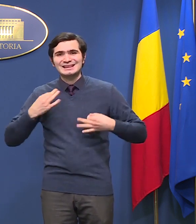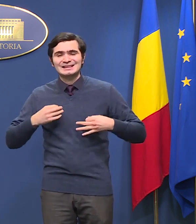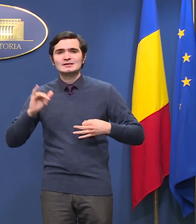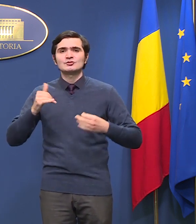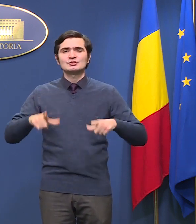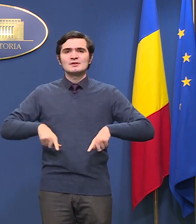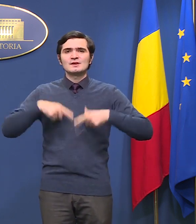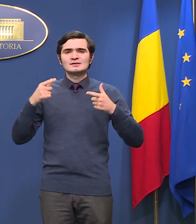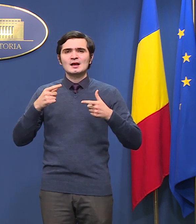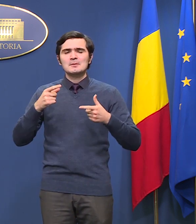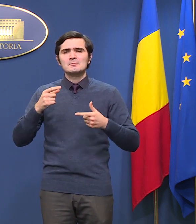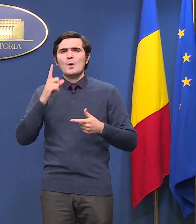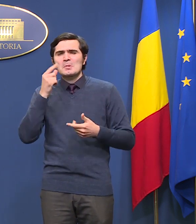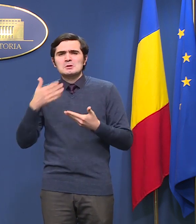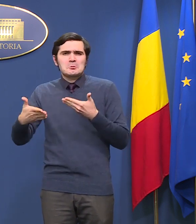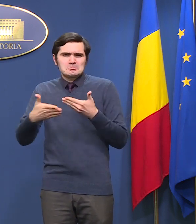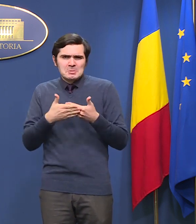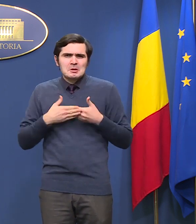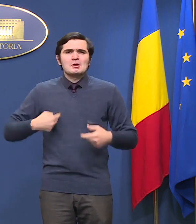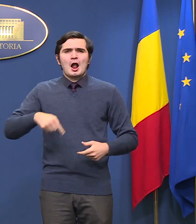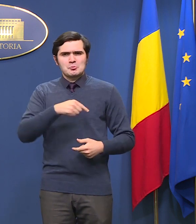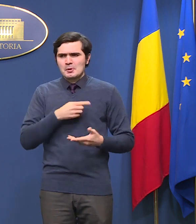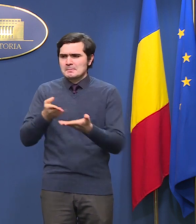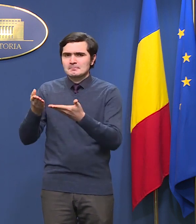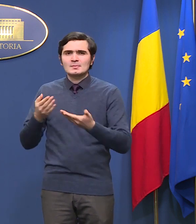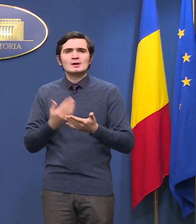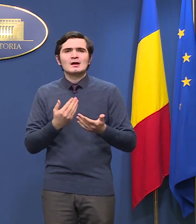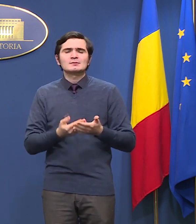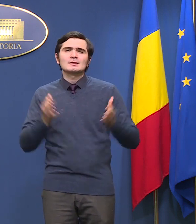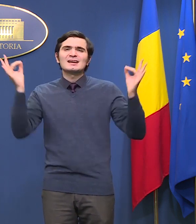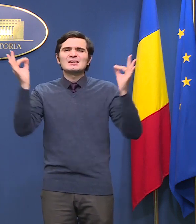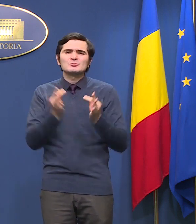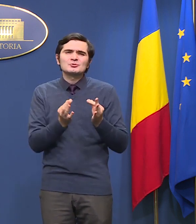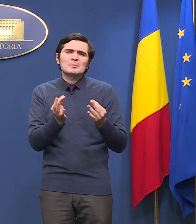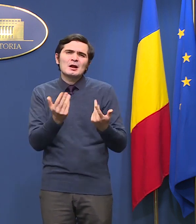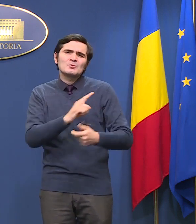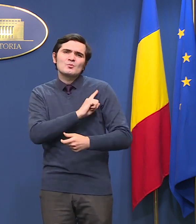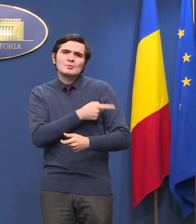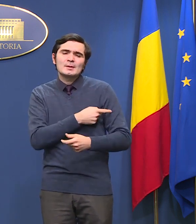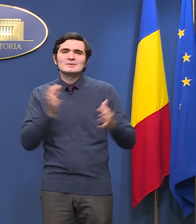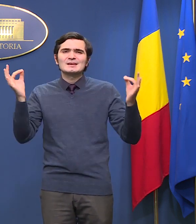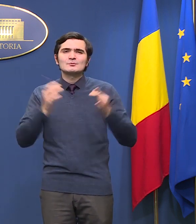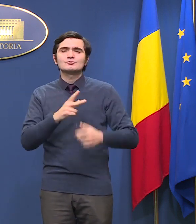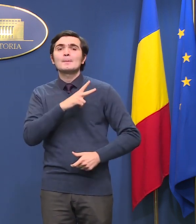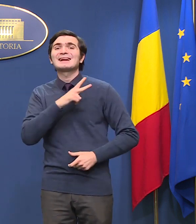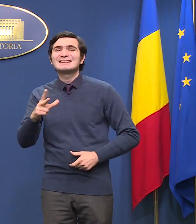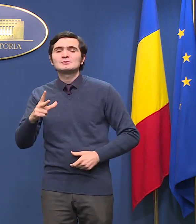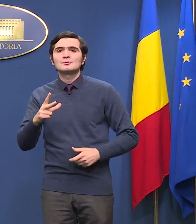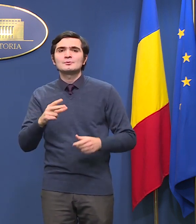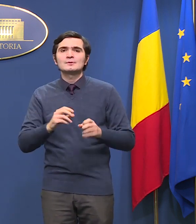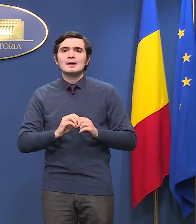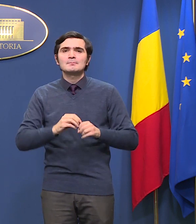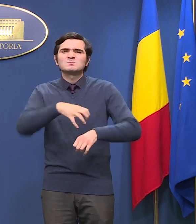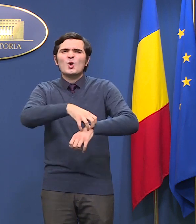semenilor noștri, să reducem cât de mult este posibil riscul de